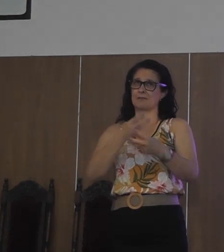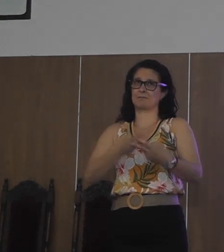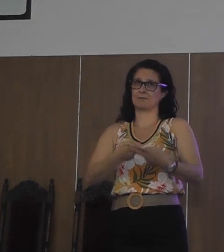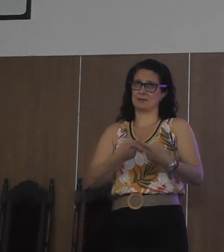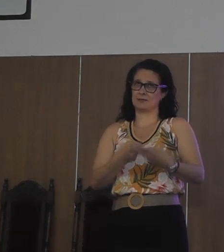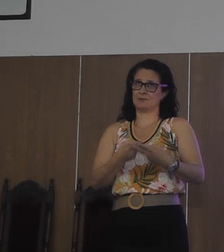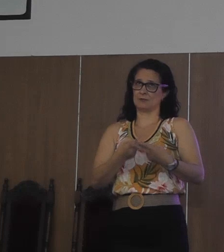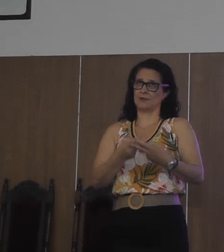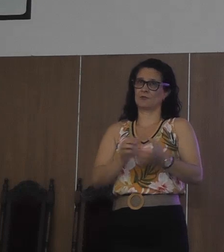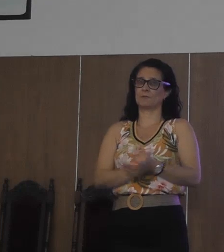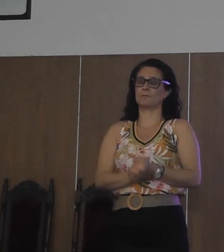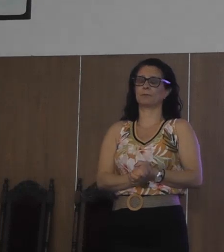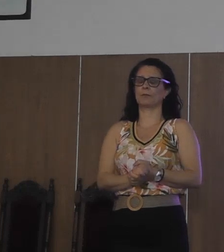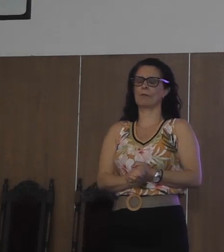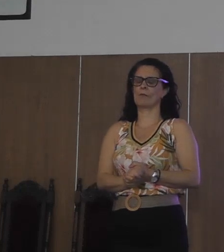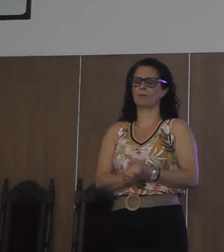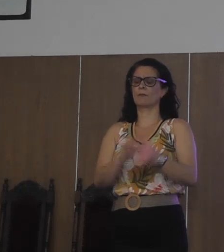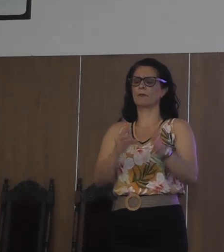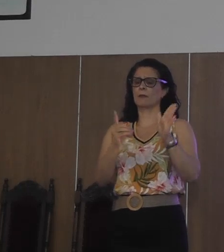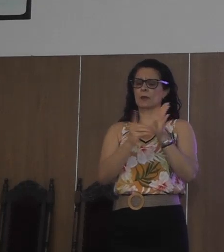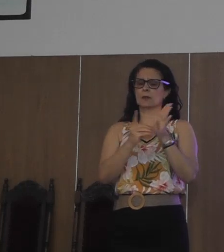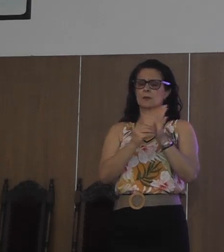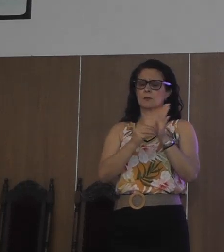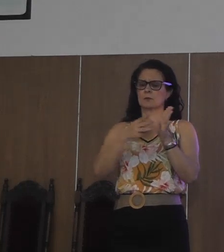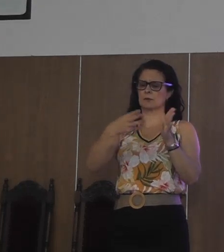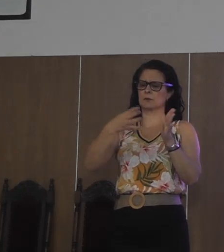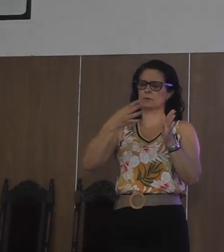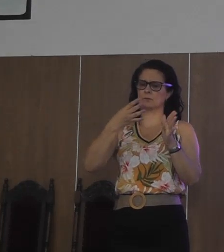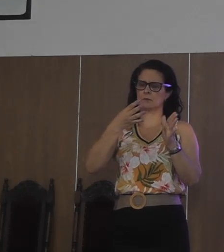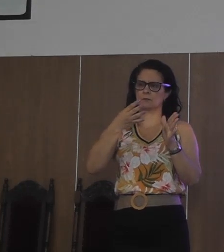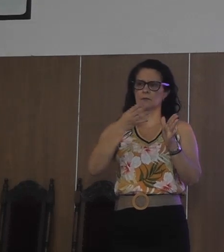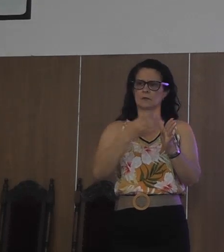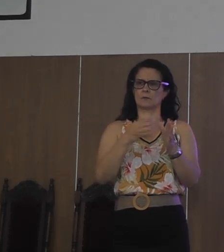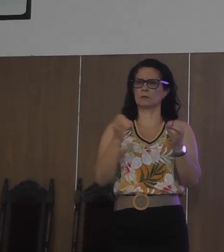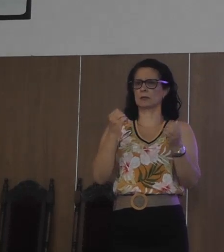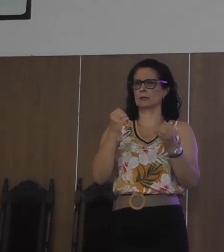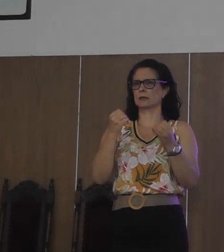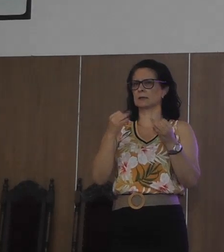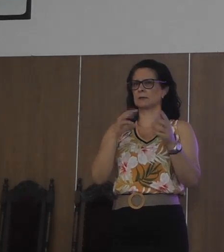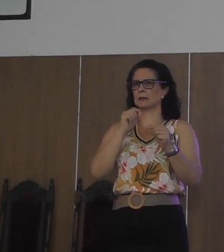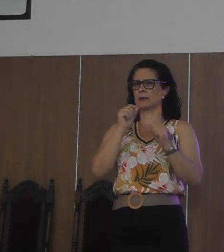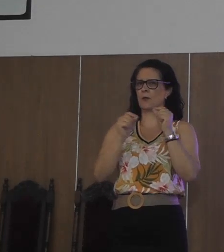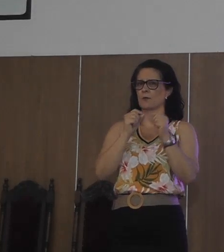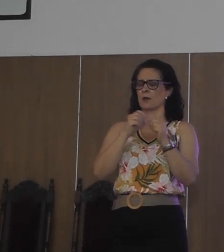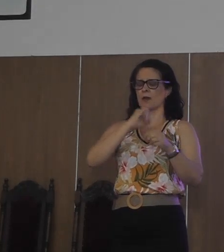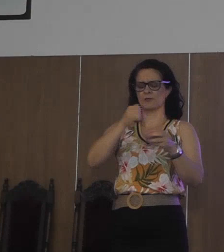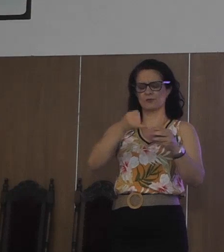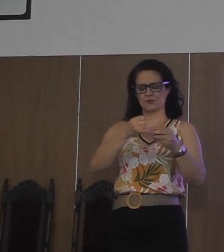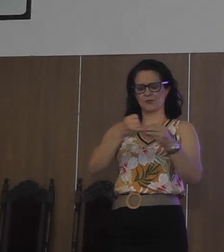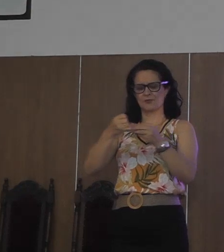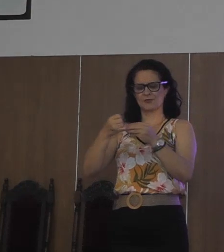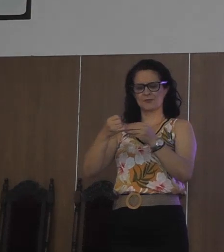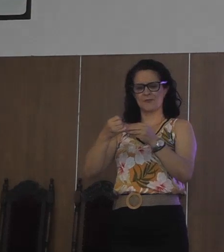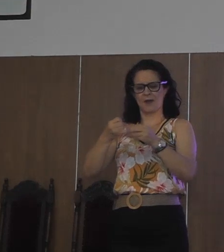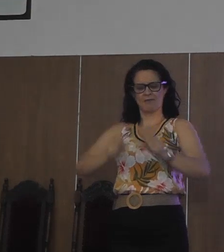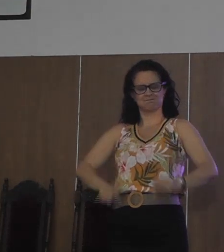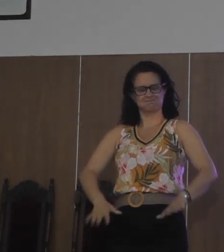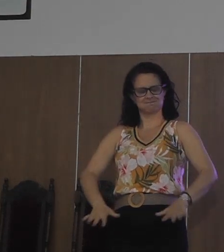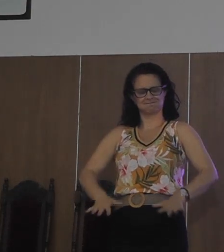de Josué em Deuteronômio 34 que este foi cheio do espírito de